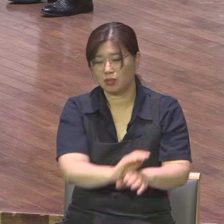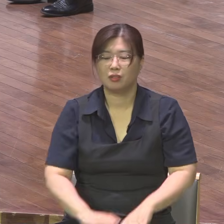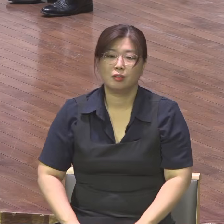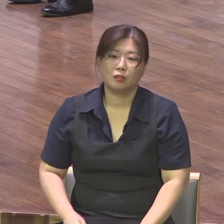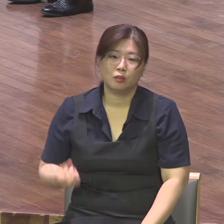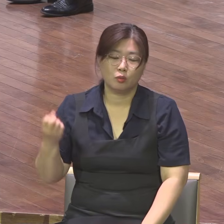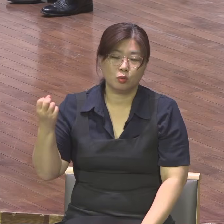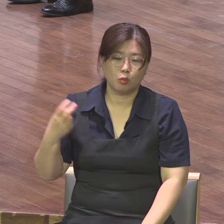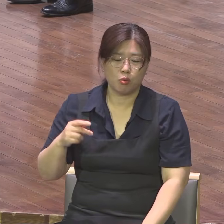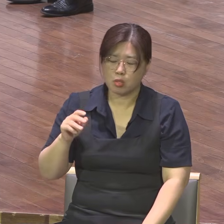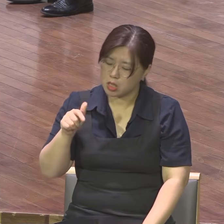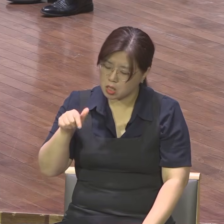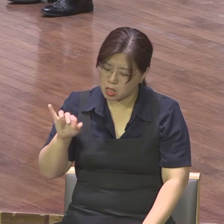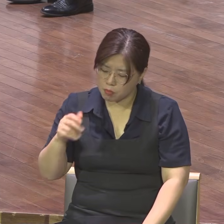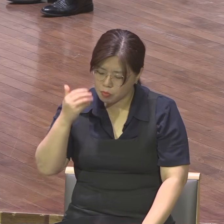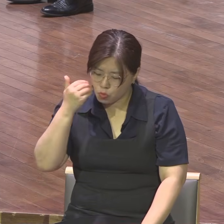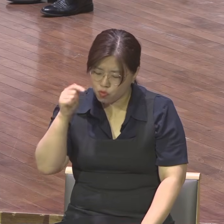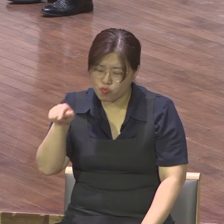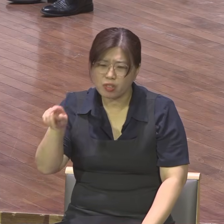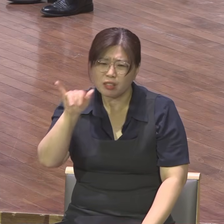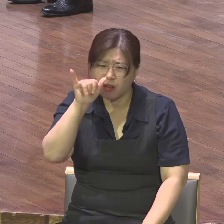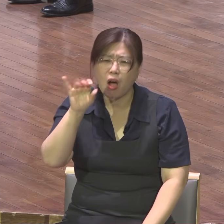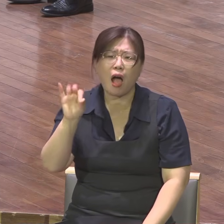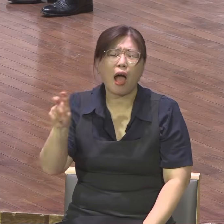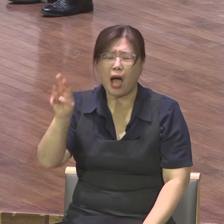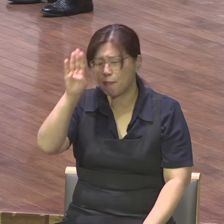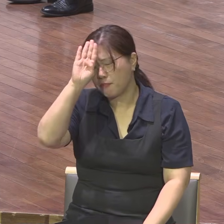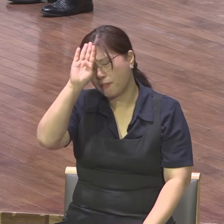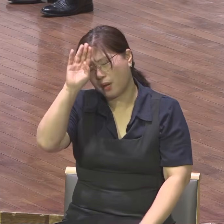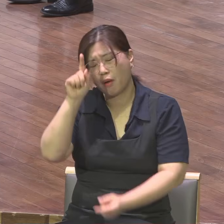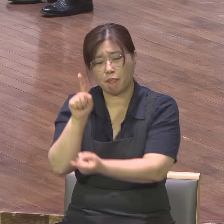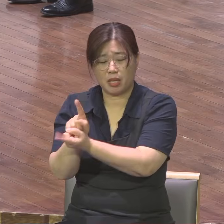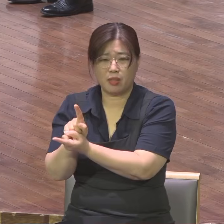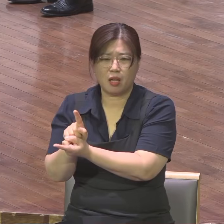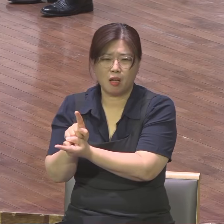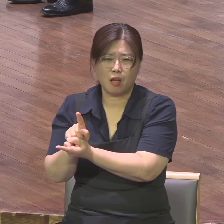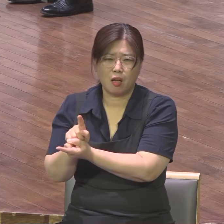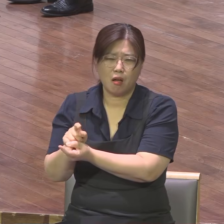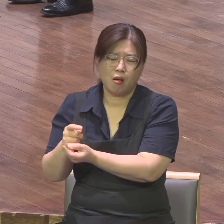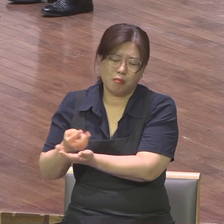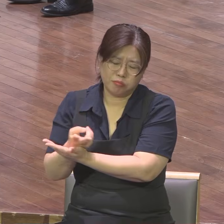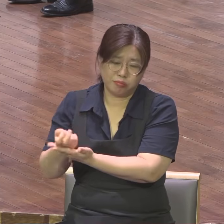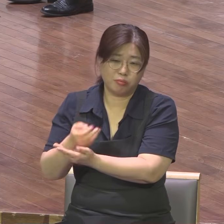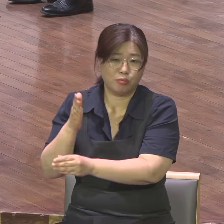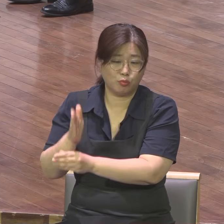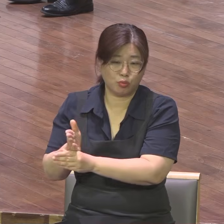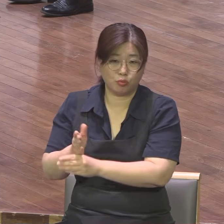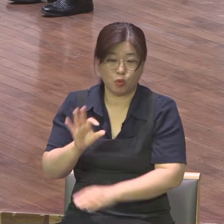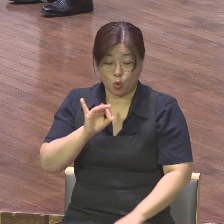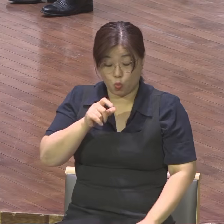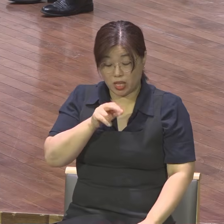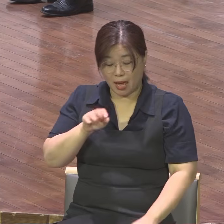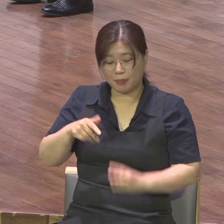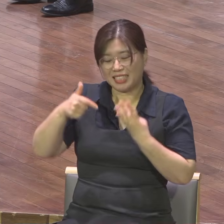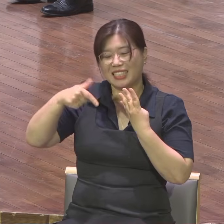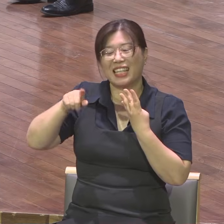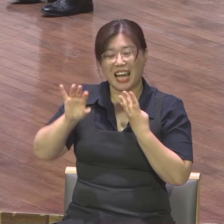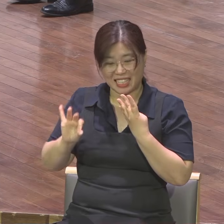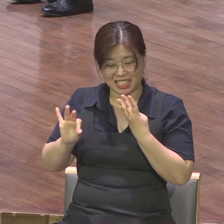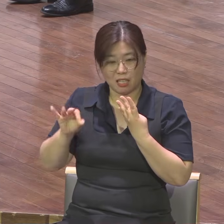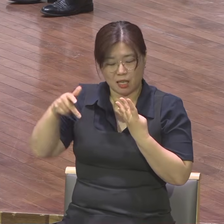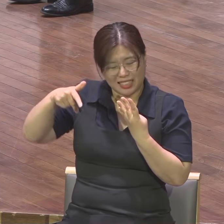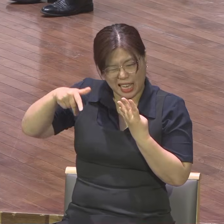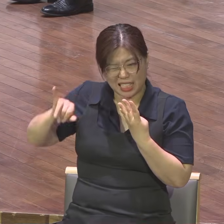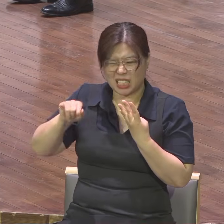오래됐는데 이렇게 어려움을 당하고 있습니다. 우리 신혜민 집사님 위암 사기, 우리 김기영